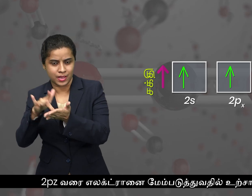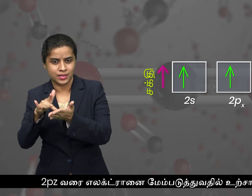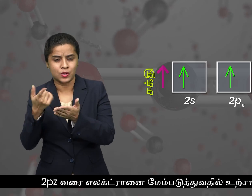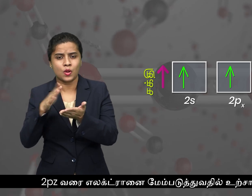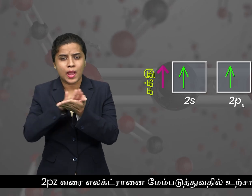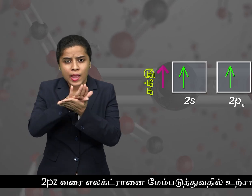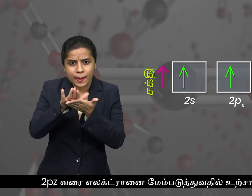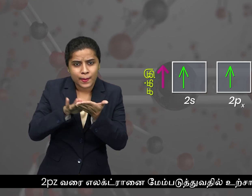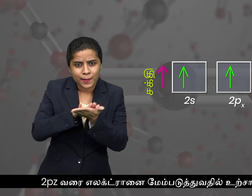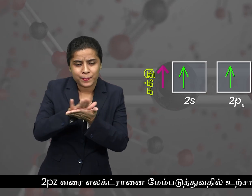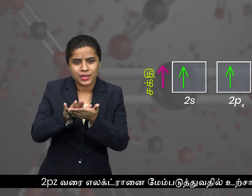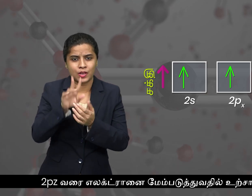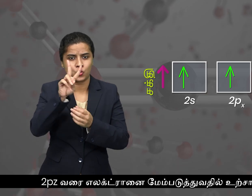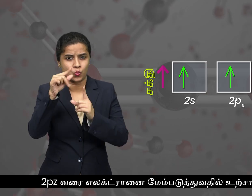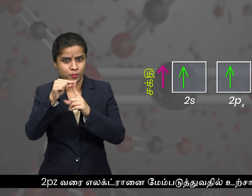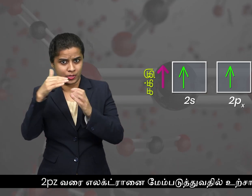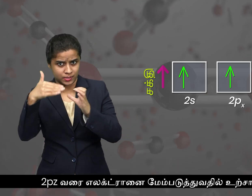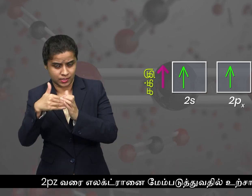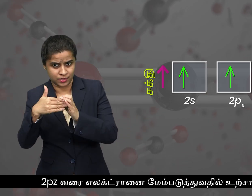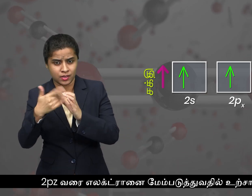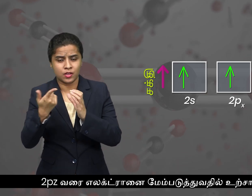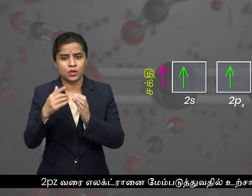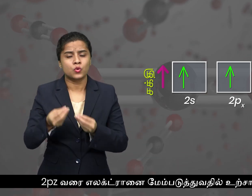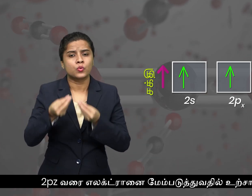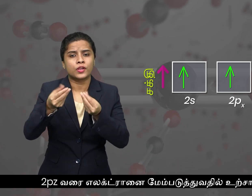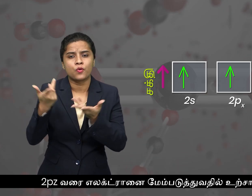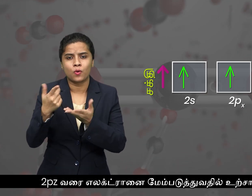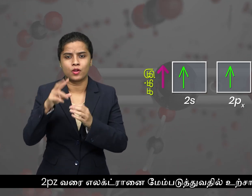வரை எலக்ட்ரான்களை மேம்படுத்துவதில் உற்சாகமடைகிறது.